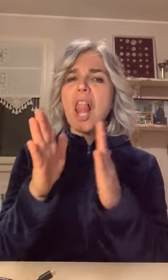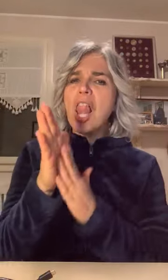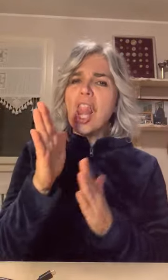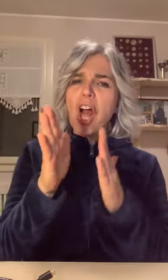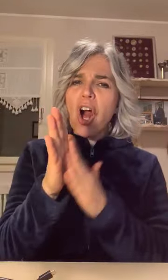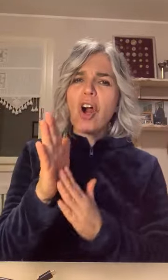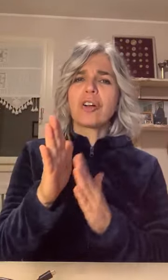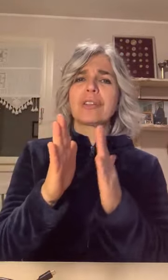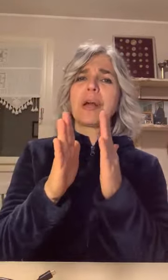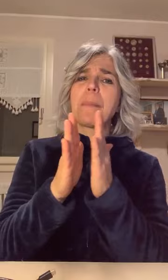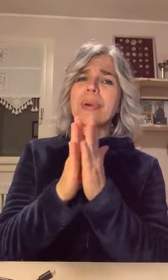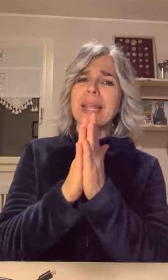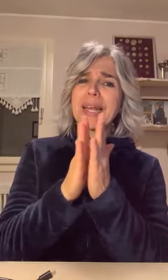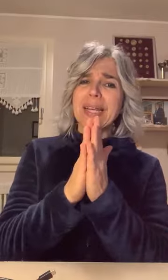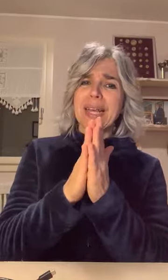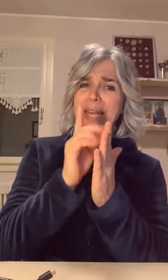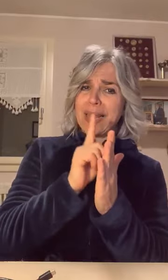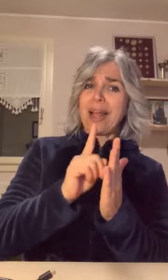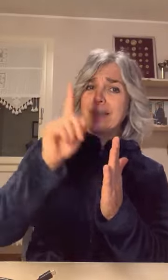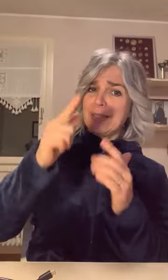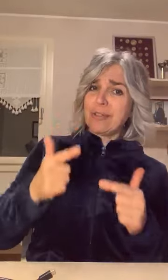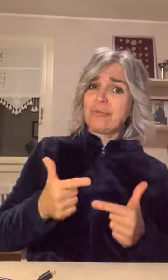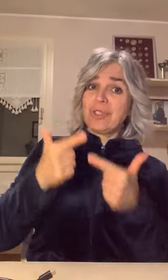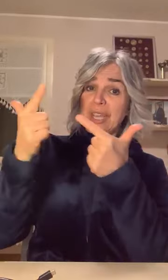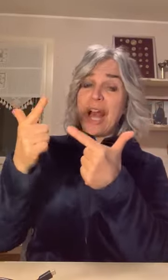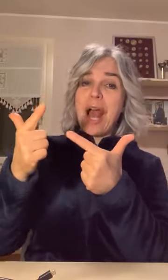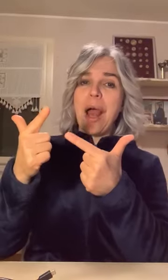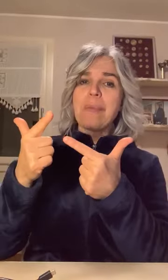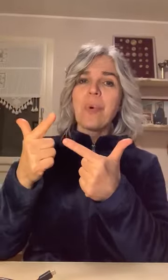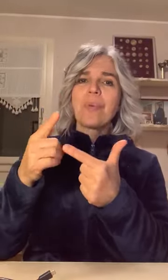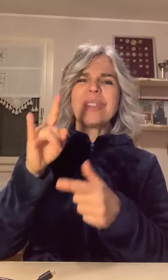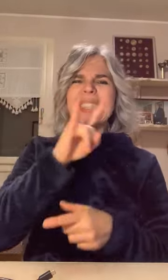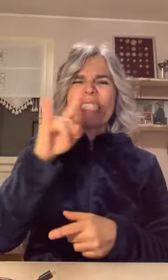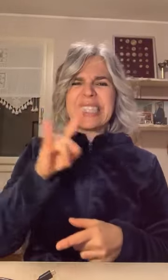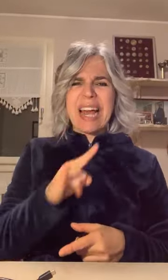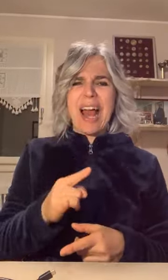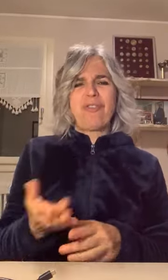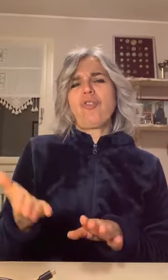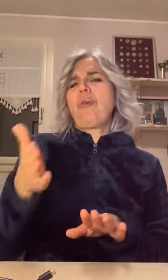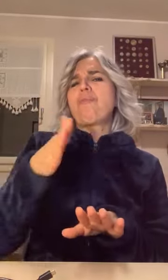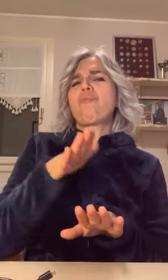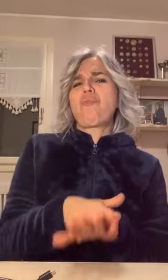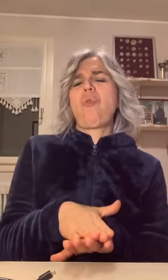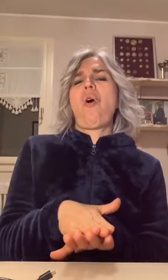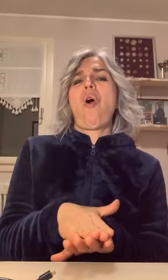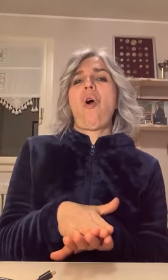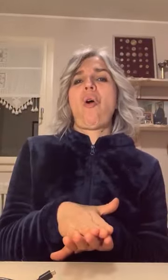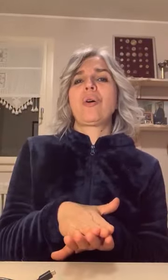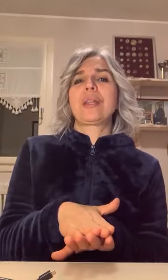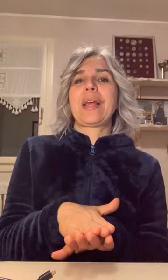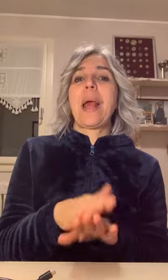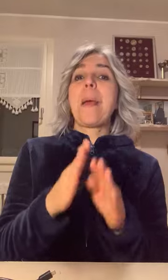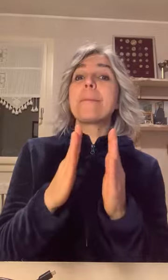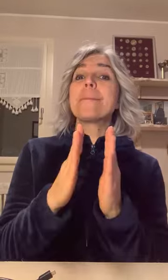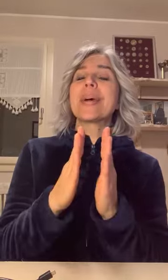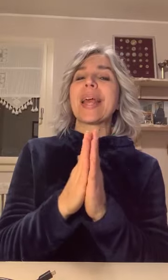un insetticida per il diavolo. Ma soprattutto la preghiera ci porta ad un gradino più in alto, la preghiera ci fa vedere le